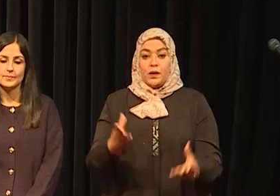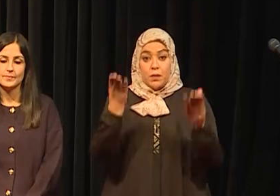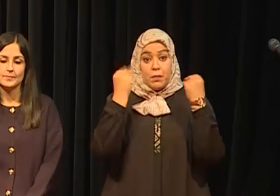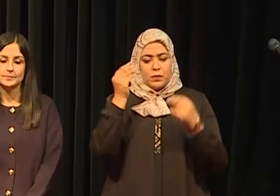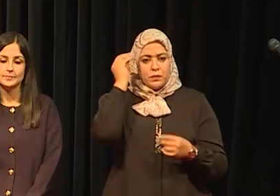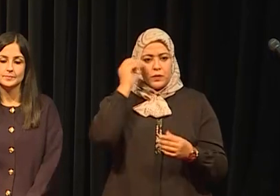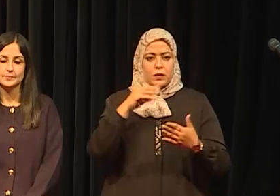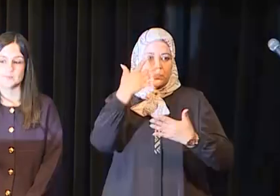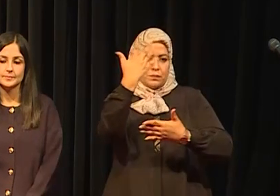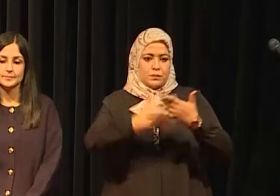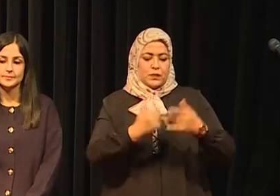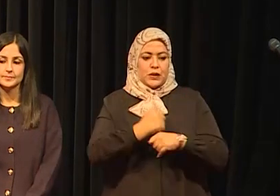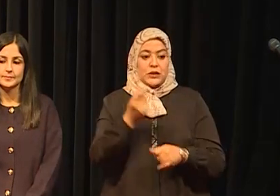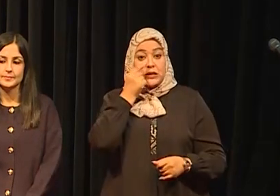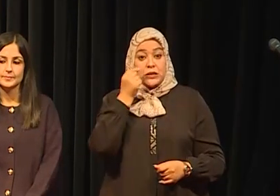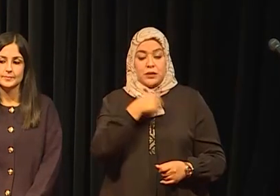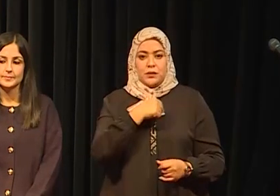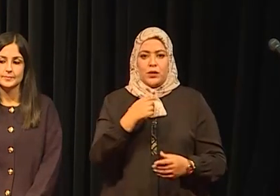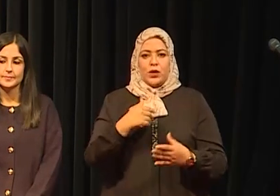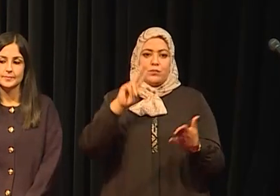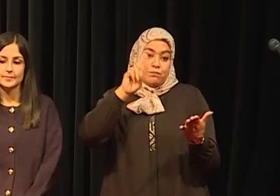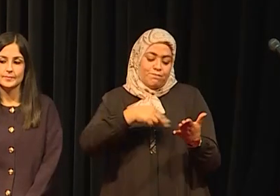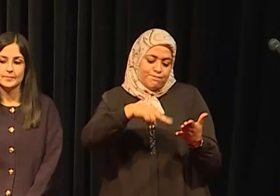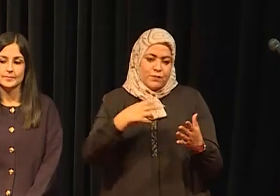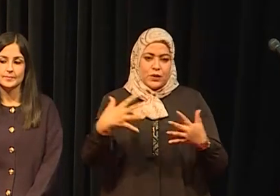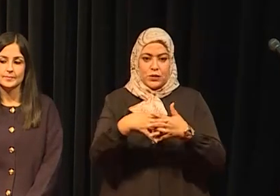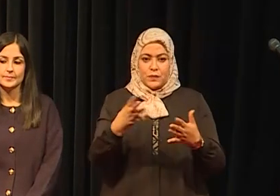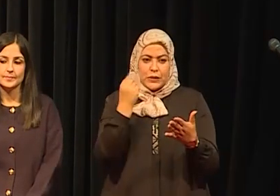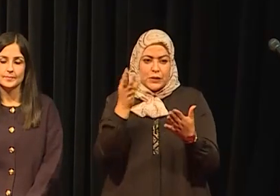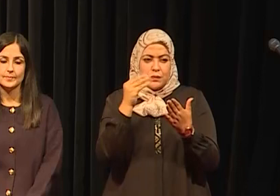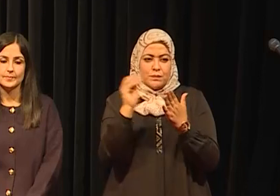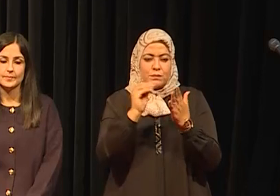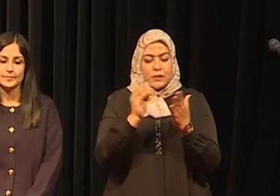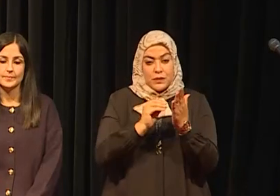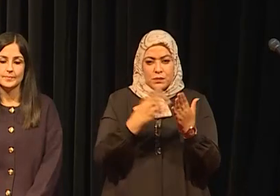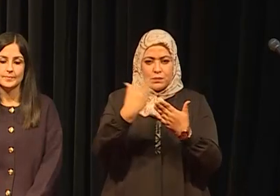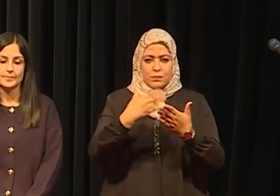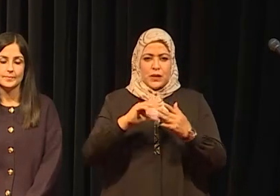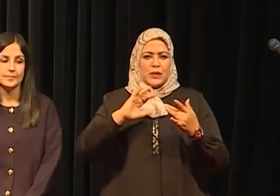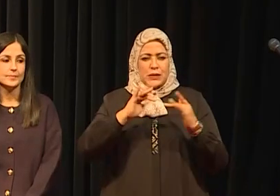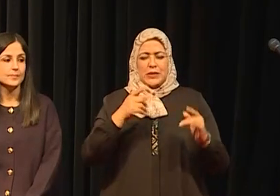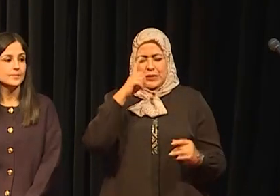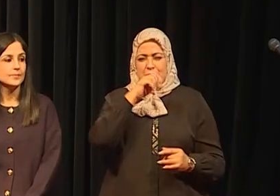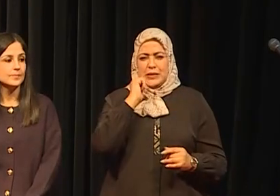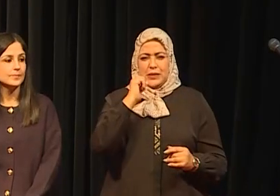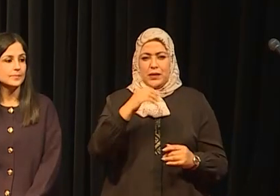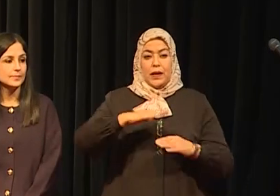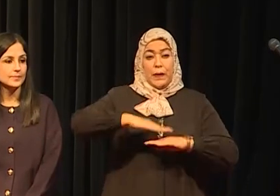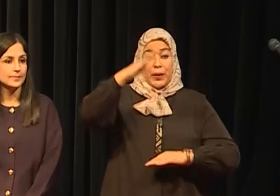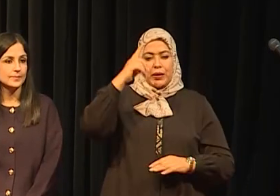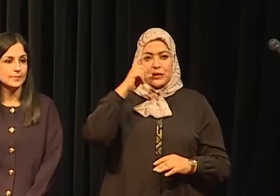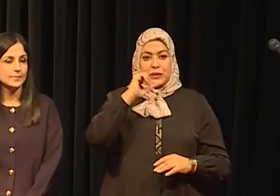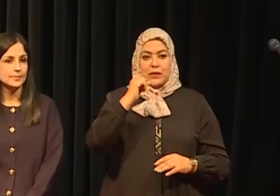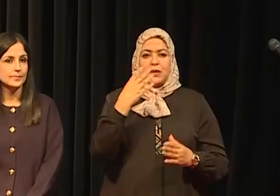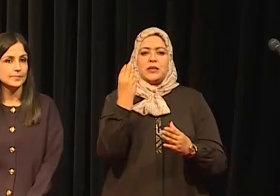ومعلوم أن جمع المعطيات ذات الطبع الشخصي والموافقة على جمعها واستخدامها معقدة أصلا على الكبار،